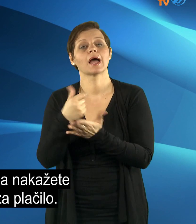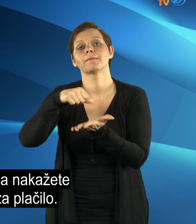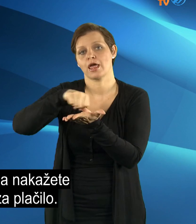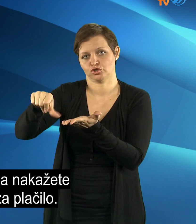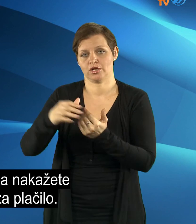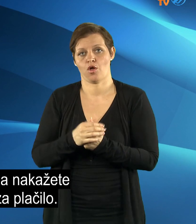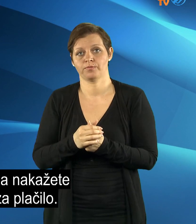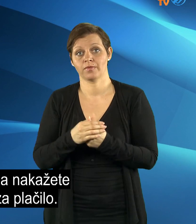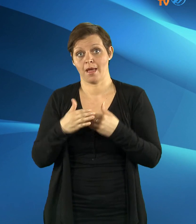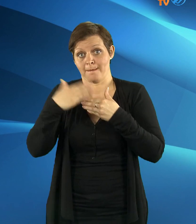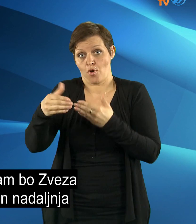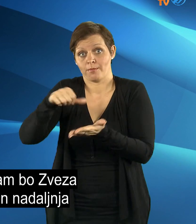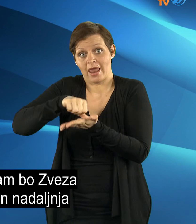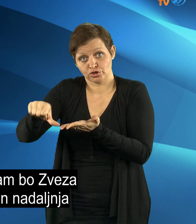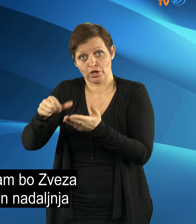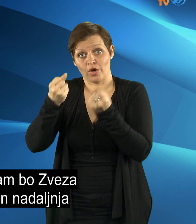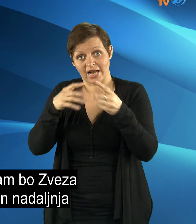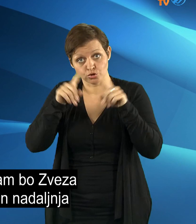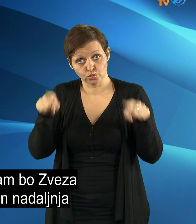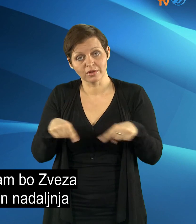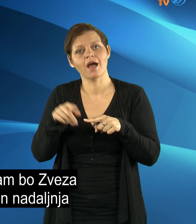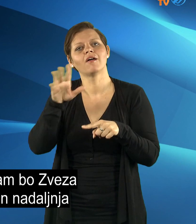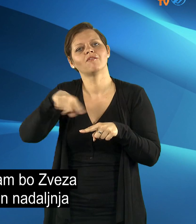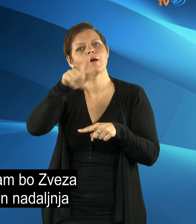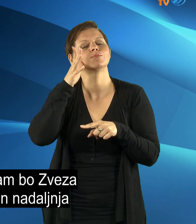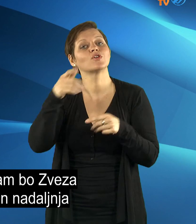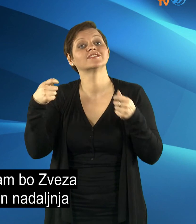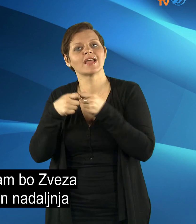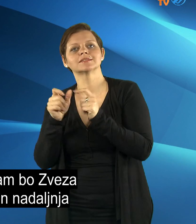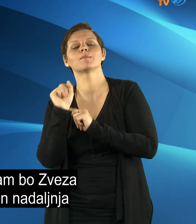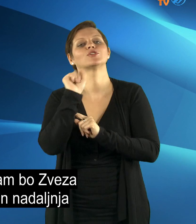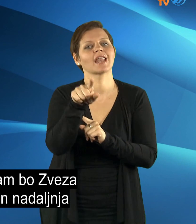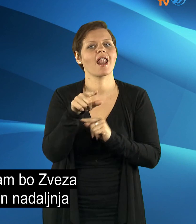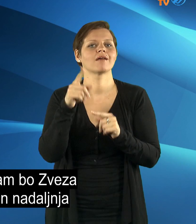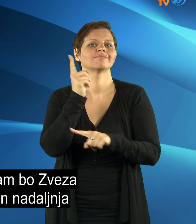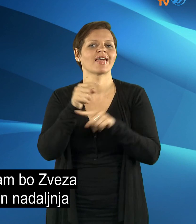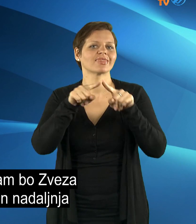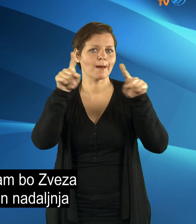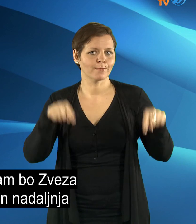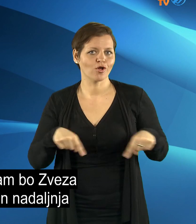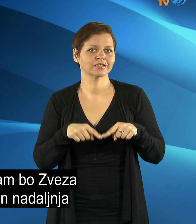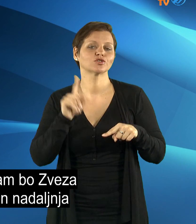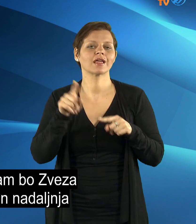plačilo. Po plačilu računa vam bo zveza poslala napotnico in nadaljnja navodila za